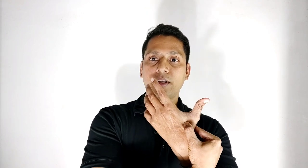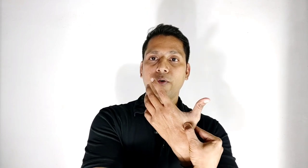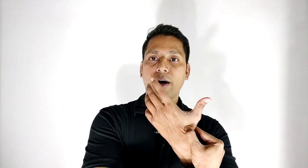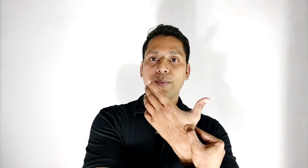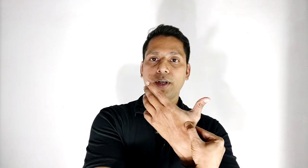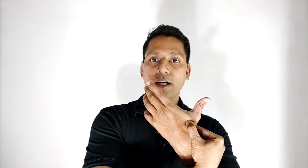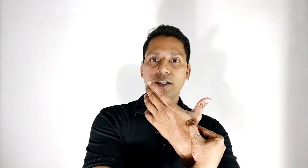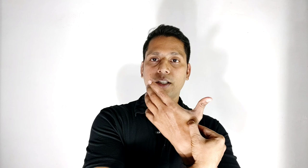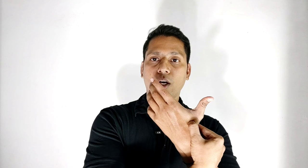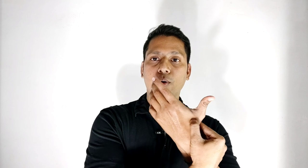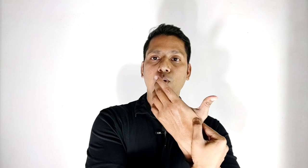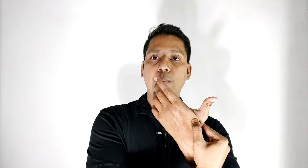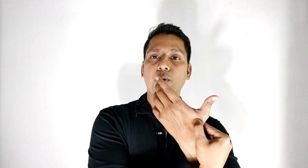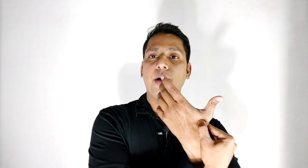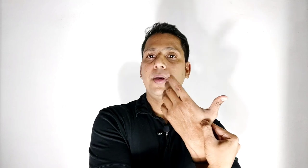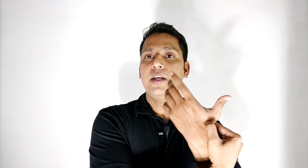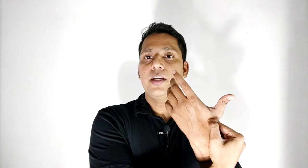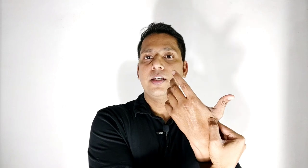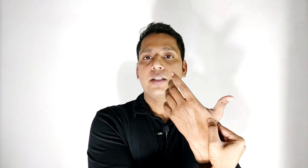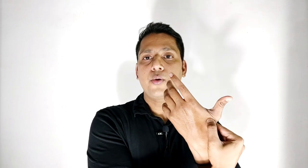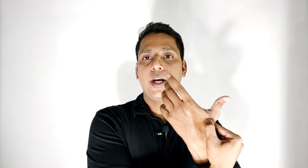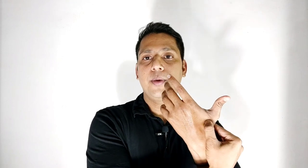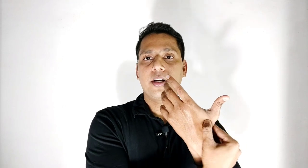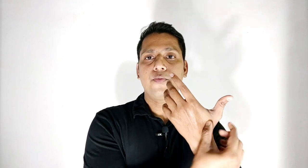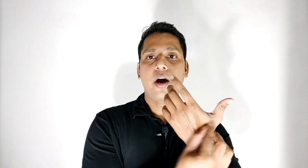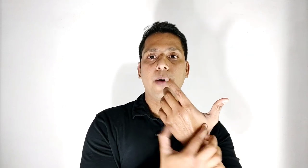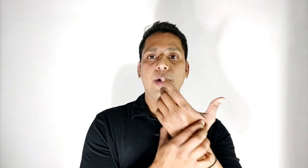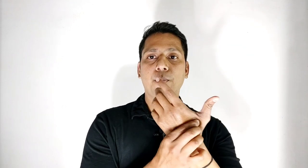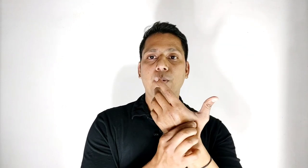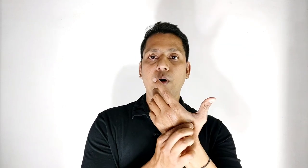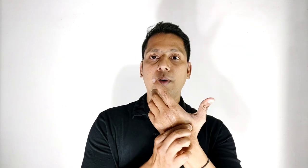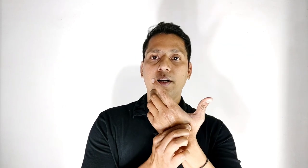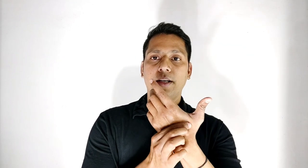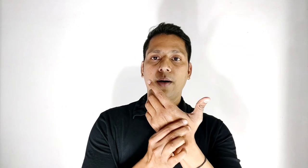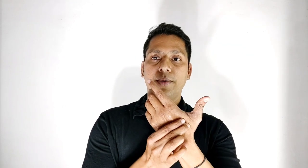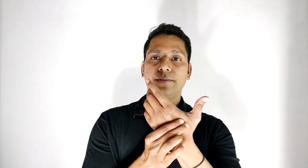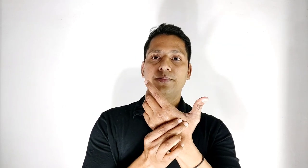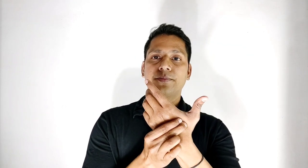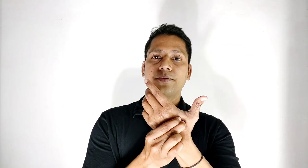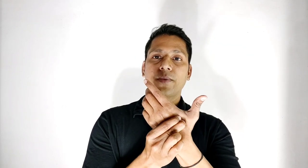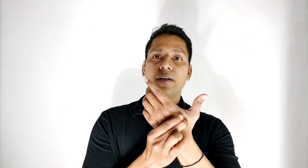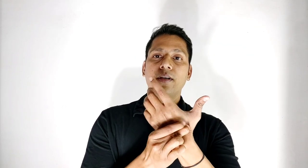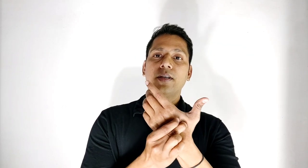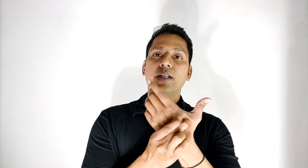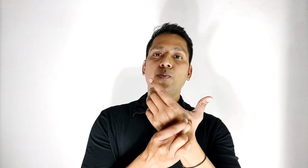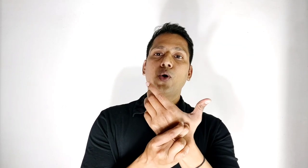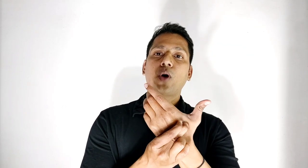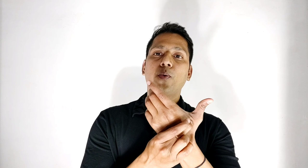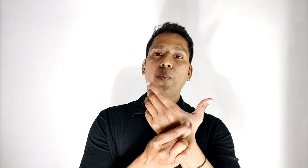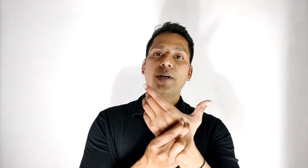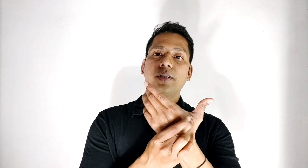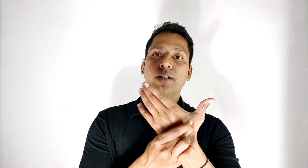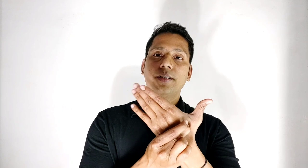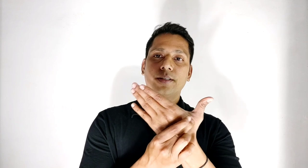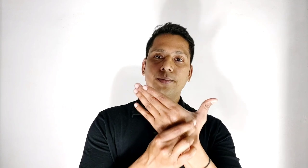देवाँ यह नीचे तक आऊगे तो आपको यह पर इसका जो एंड रहा है वहां पर आपको यह पंद मिलेगा यहां पर इस प्रेशर देना है